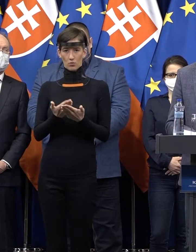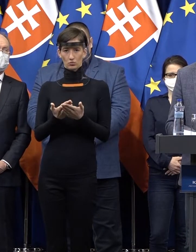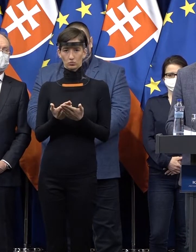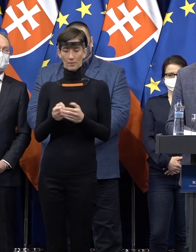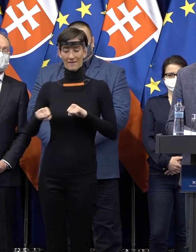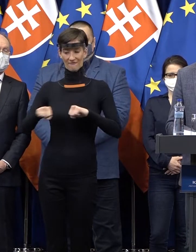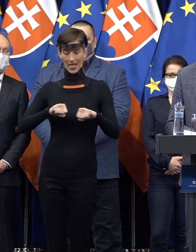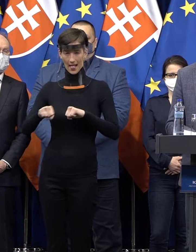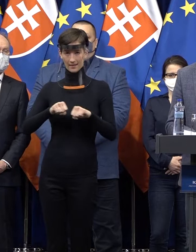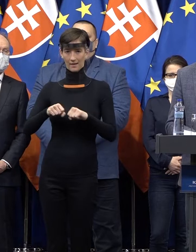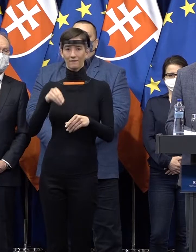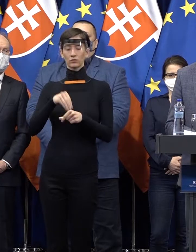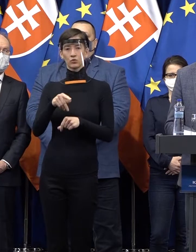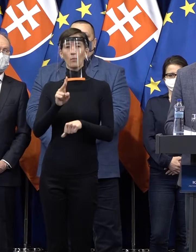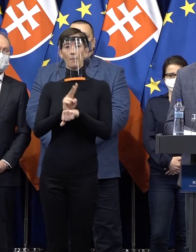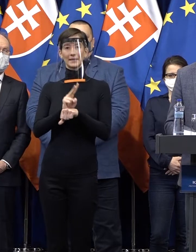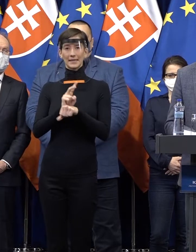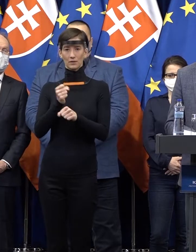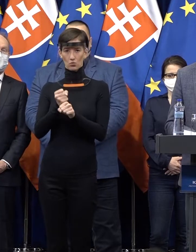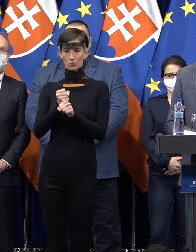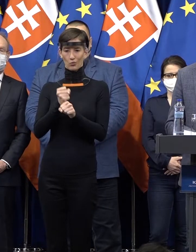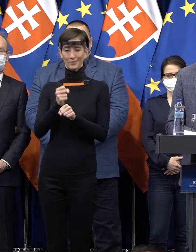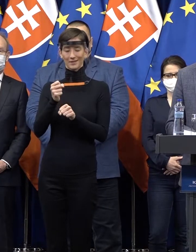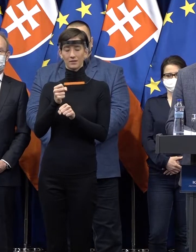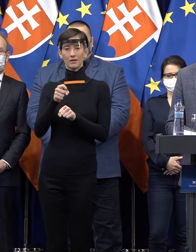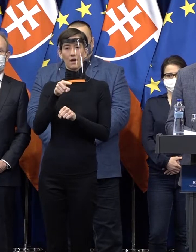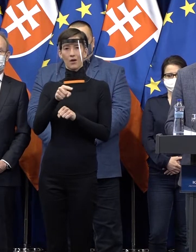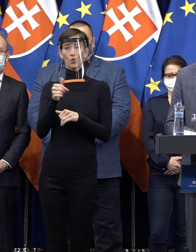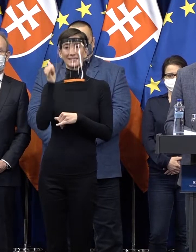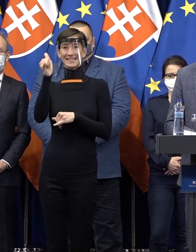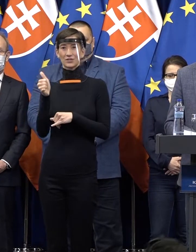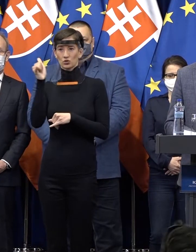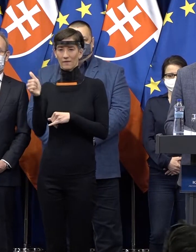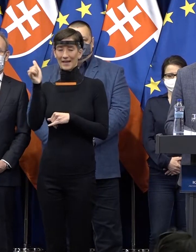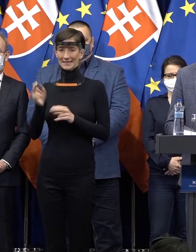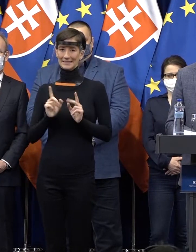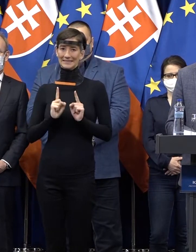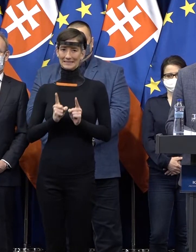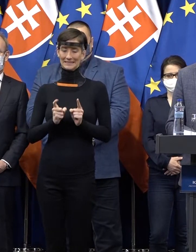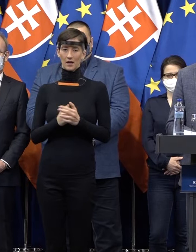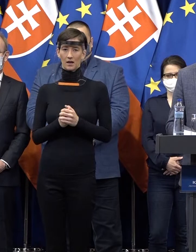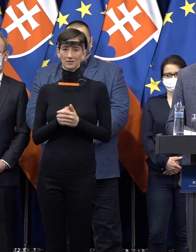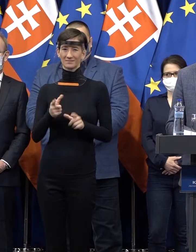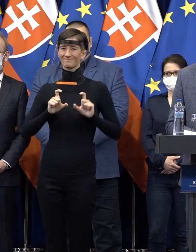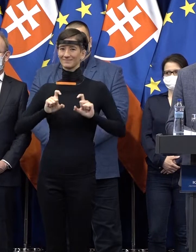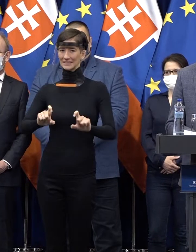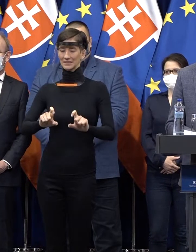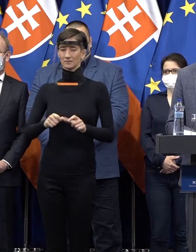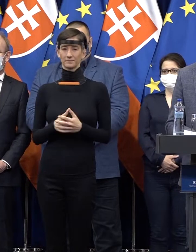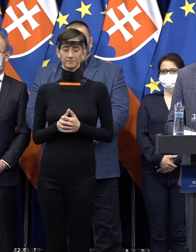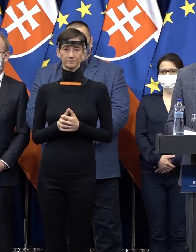aby prijala také opatrenia, ktoré zamedzia cestovaniu Slovákov alebo teda ľudí za svojimi